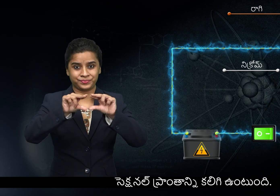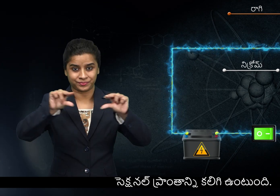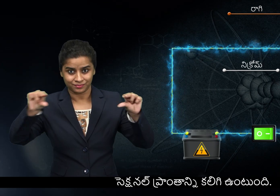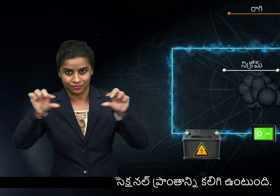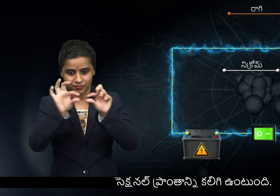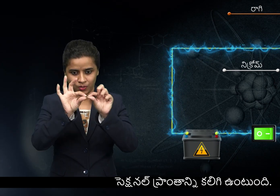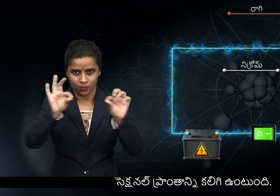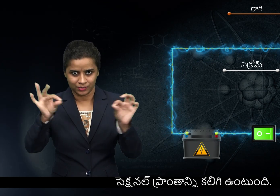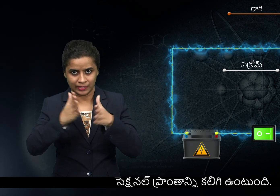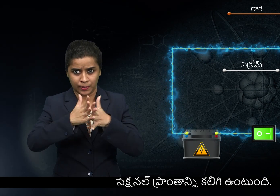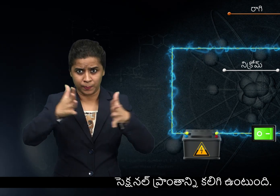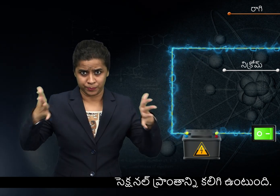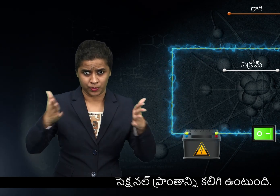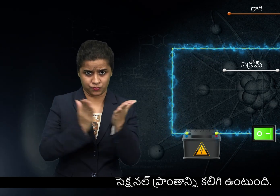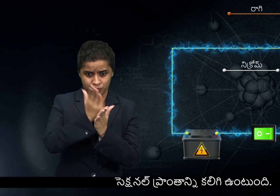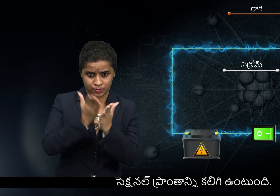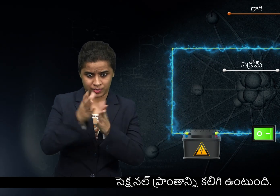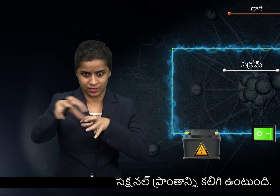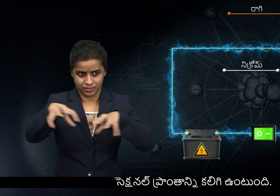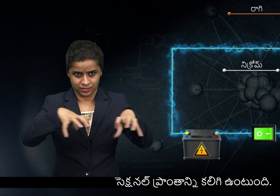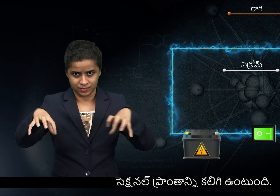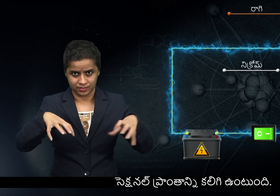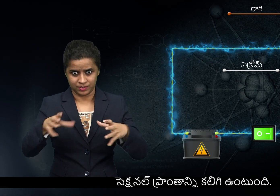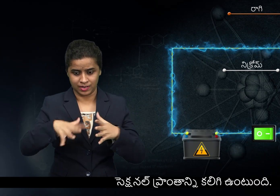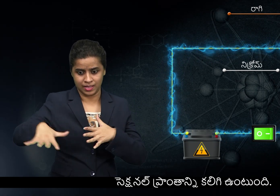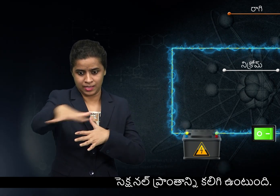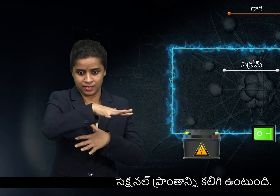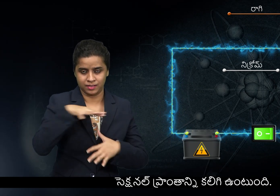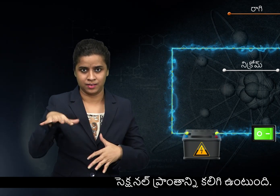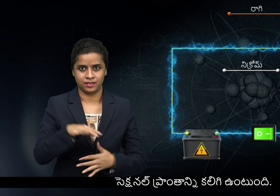క్రాస్ సెక్షనల్ ప్రాంతాన్ని కలిగి ఉంటుంది.